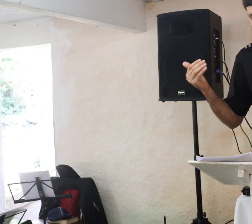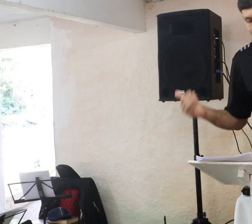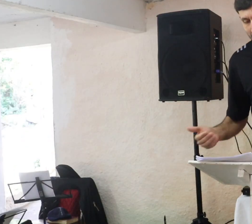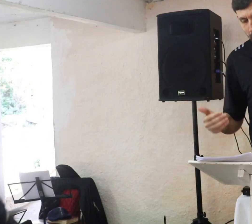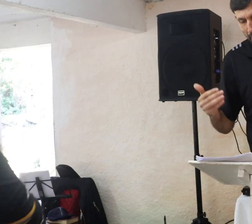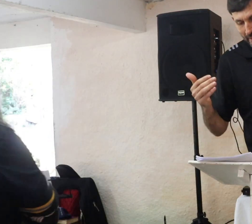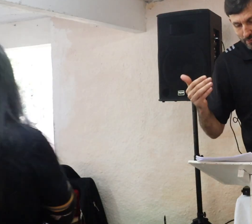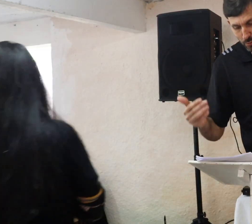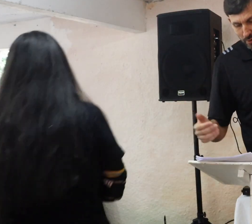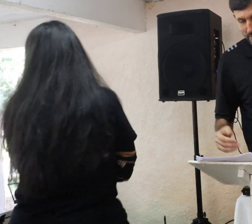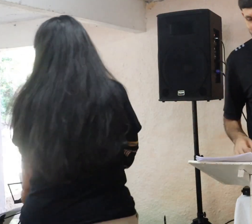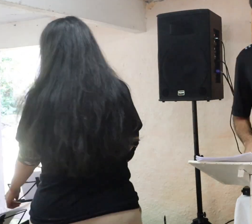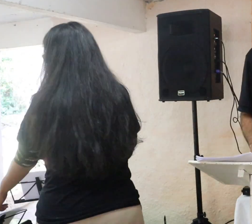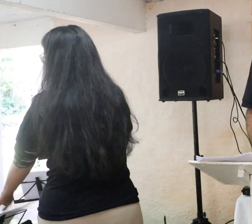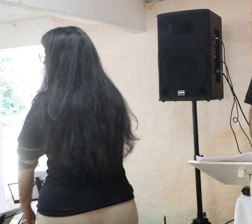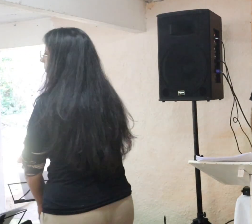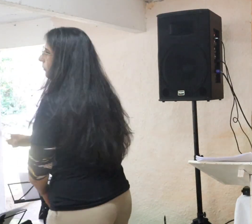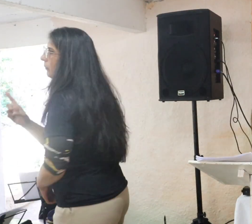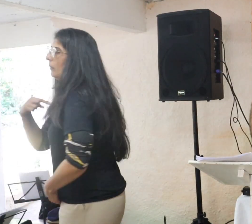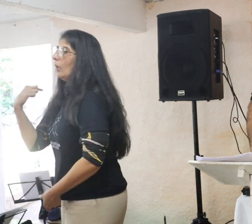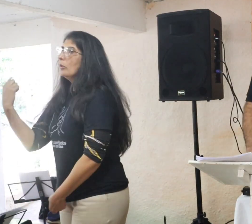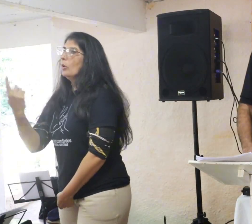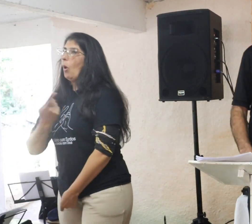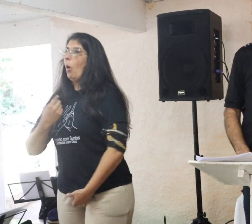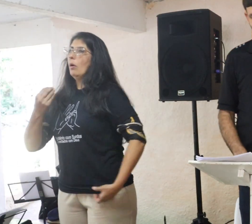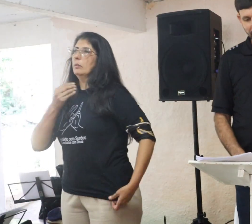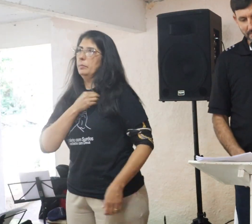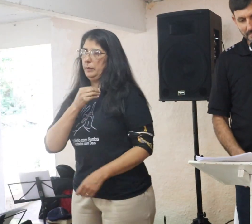no lugar de pecadores.